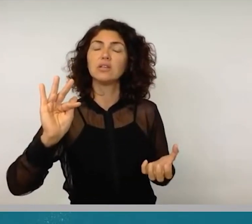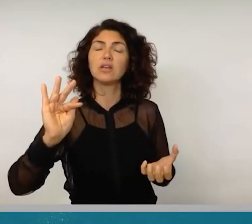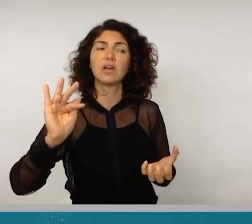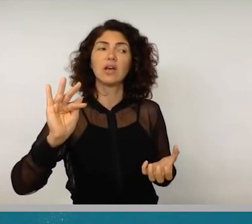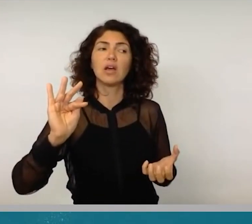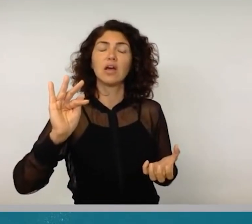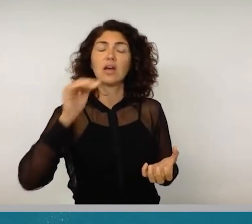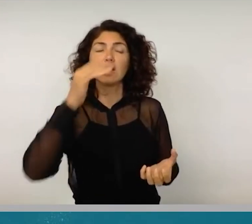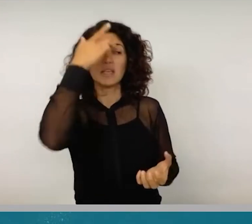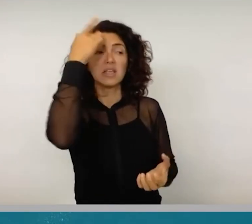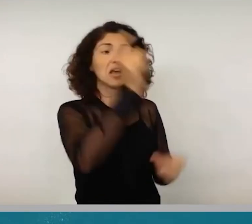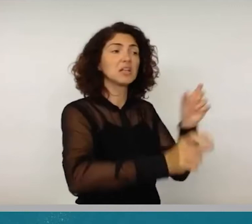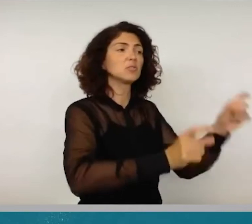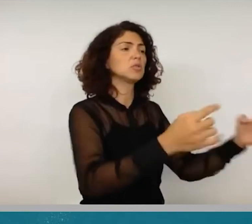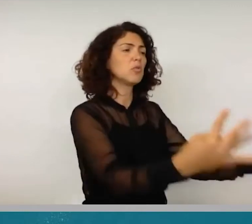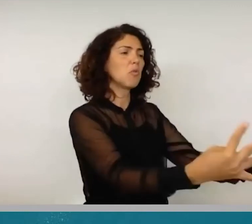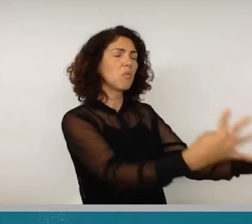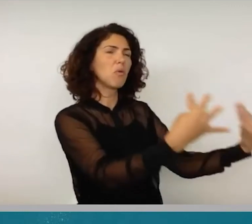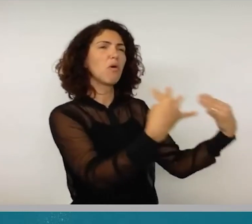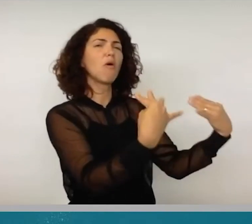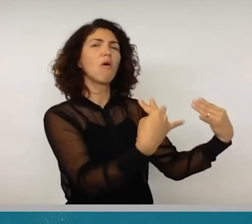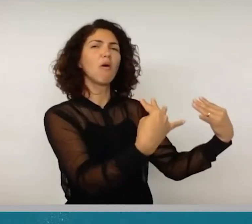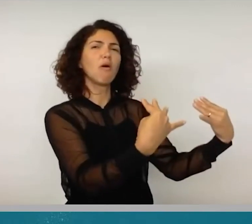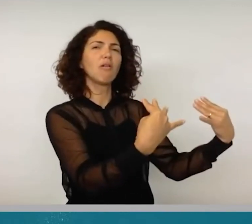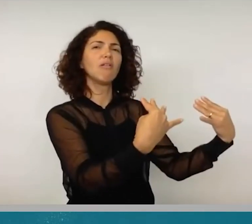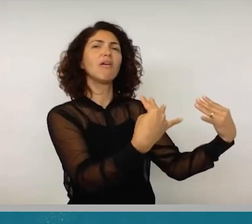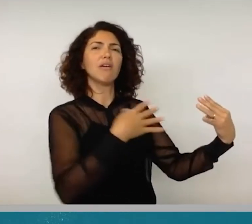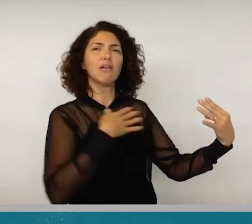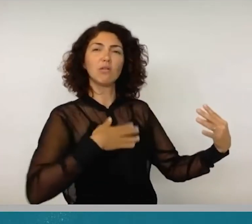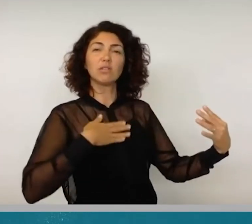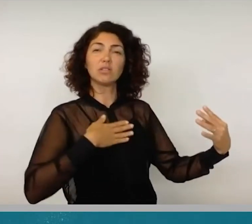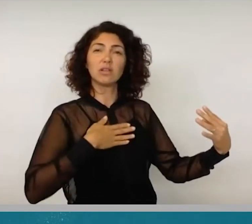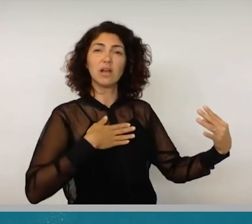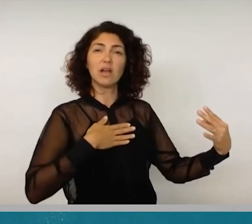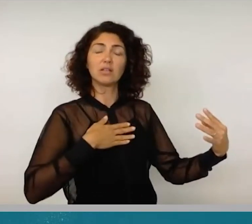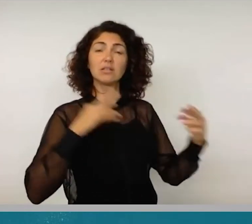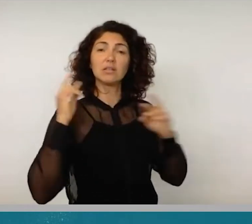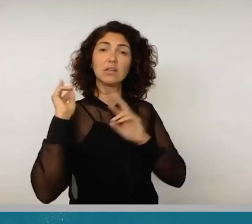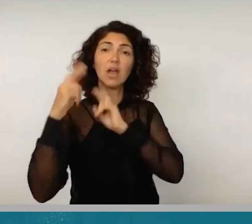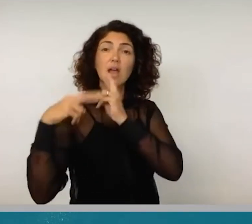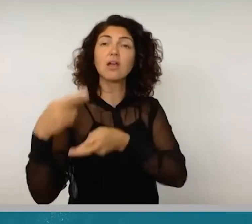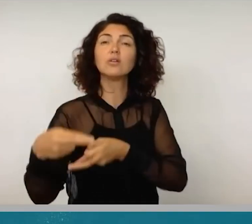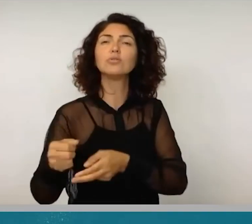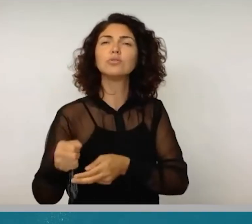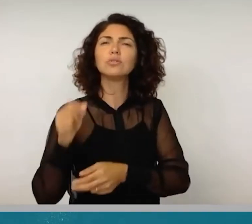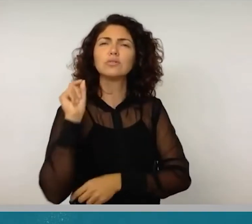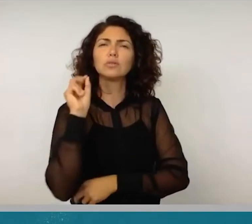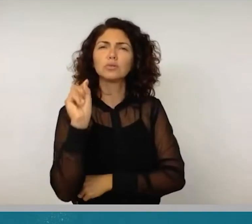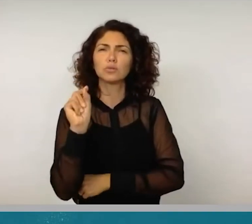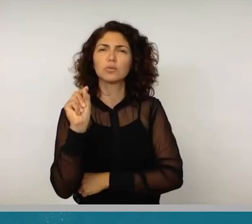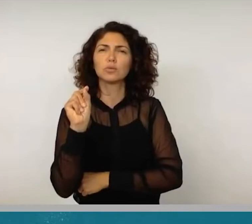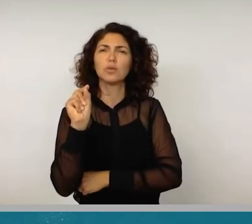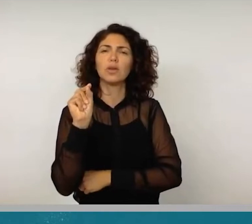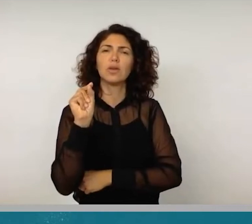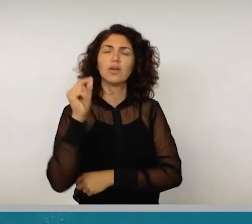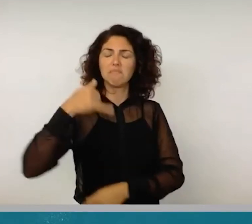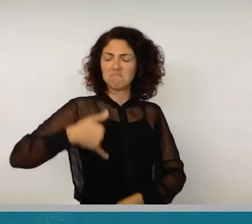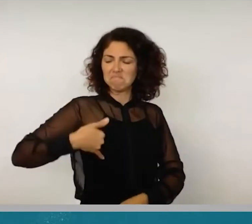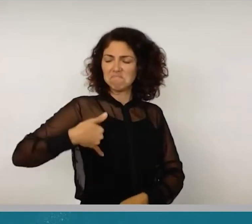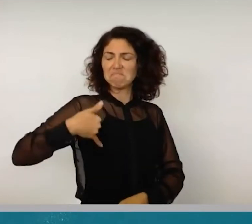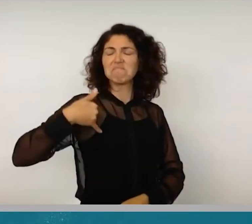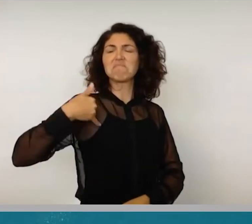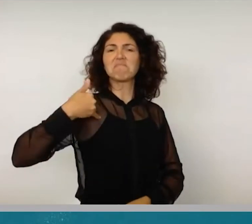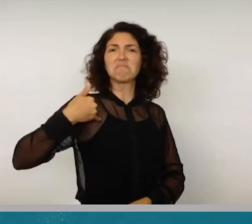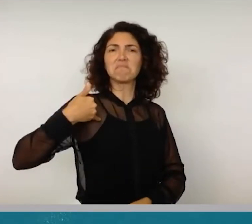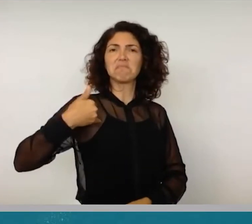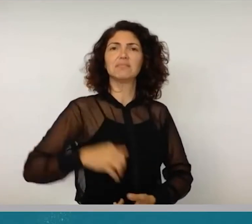nada. Só orgulho, né? É pecado. Mas nós